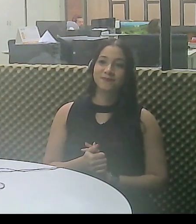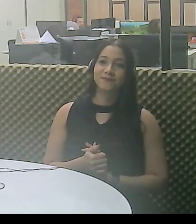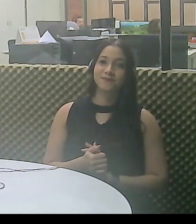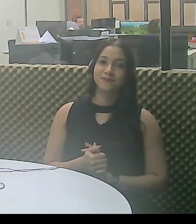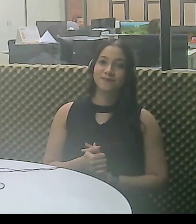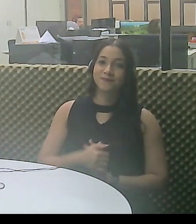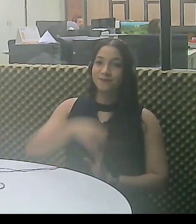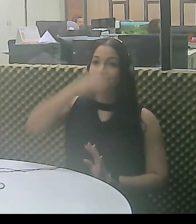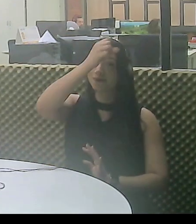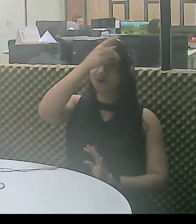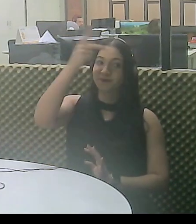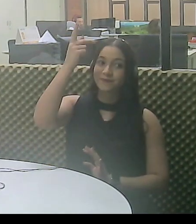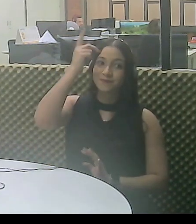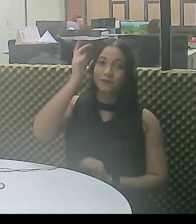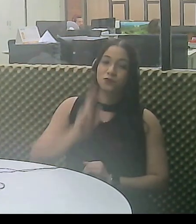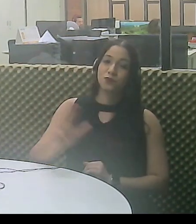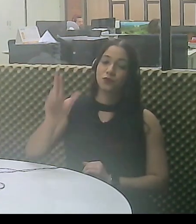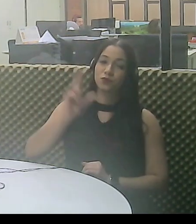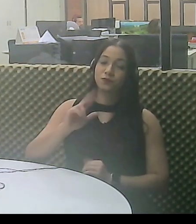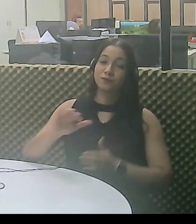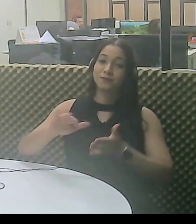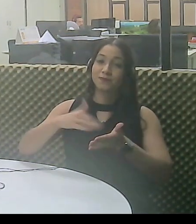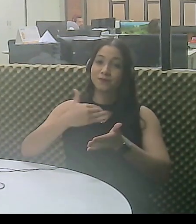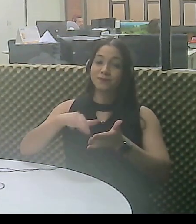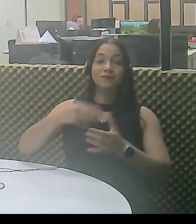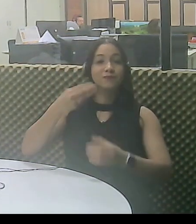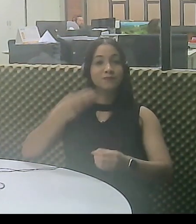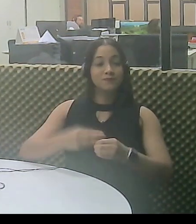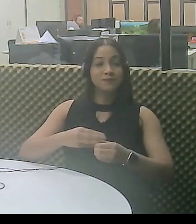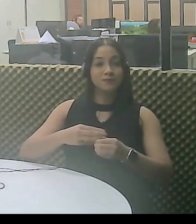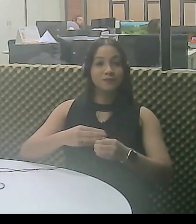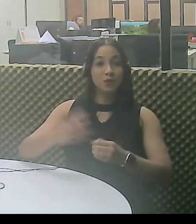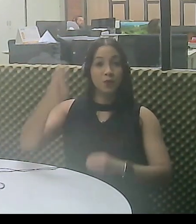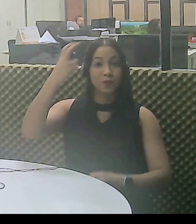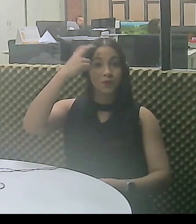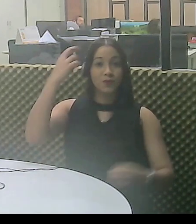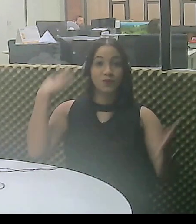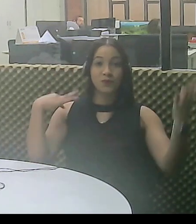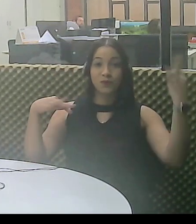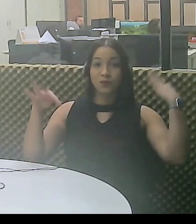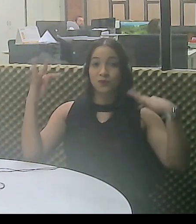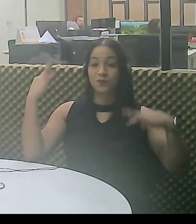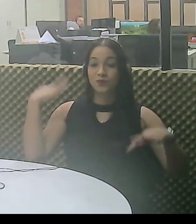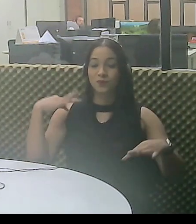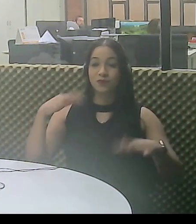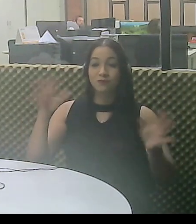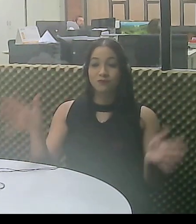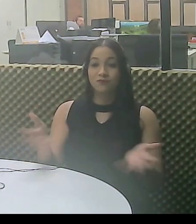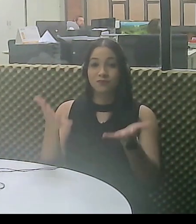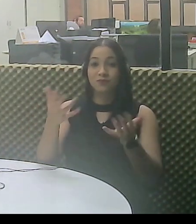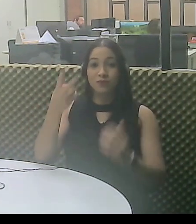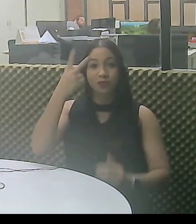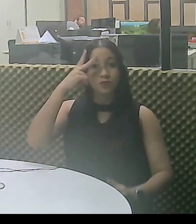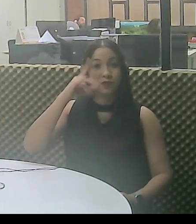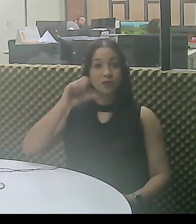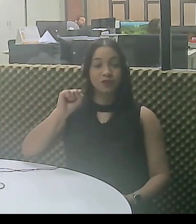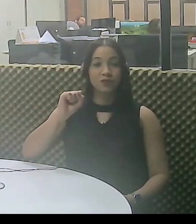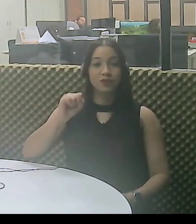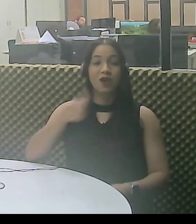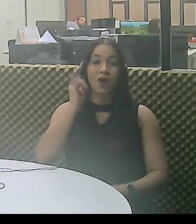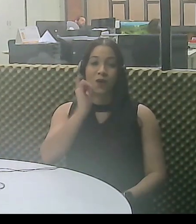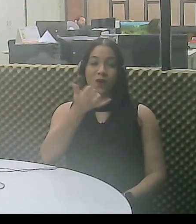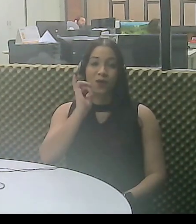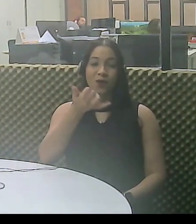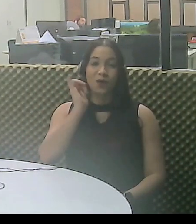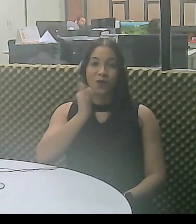a Prefeitura de Uberlândia por meio da secretaria municipal de cultura e turismo vai promover dois dias de contação